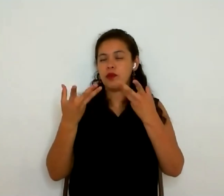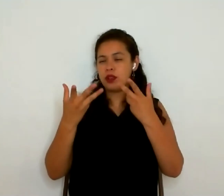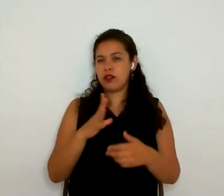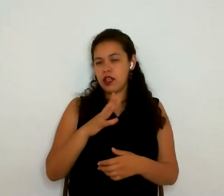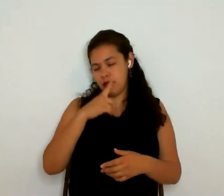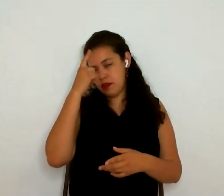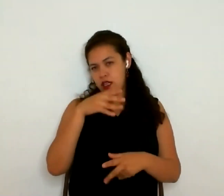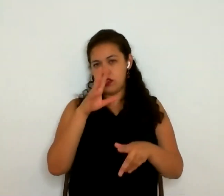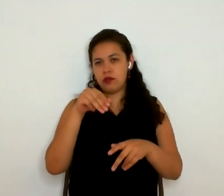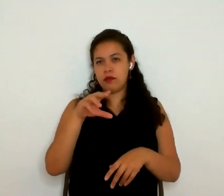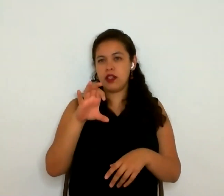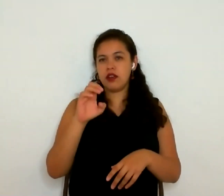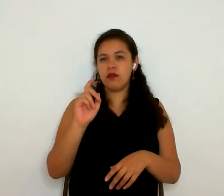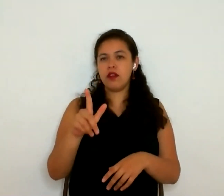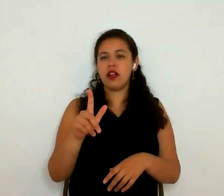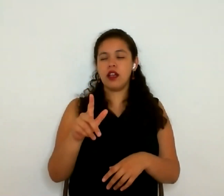clasificación socioeconómica